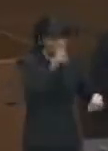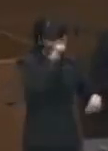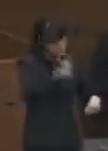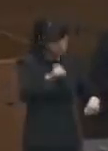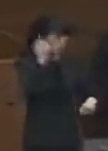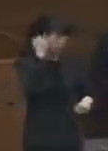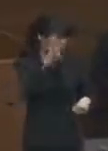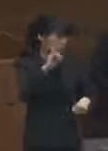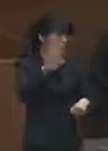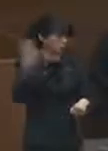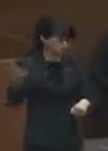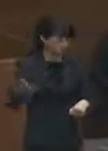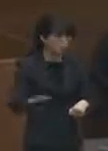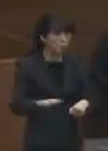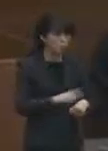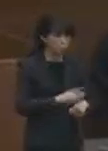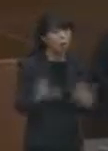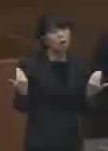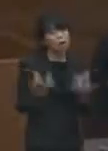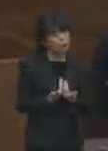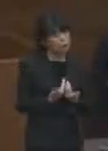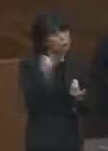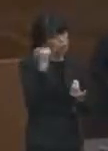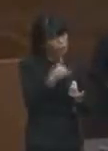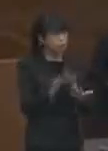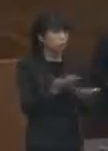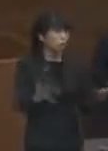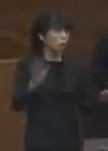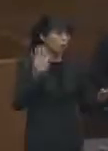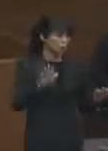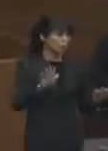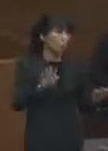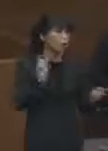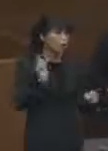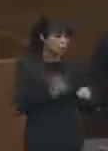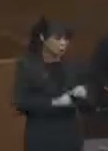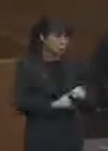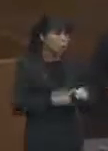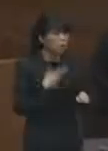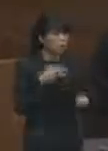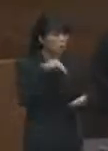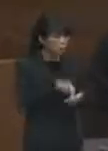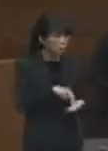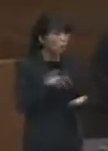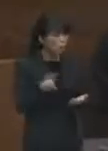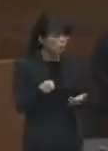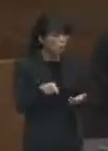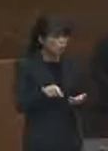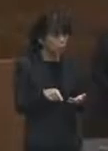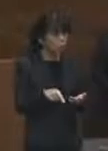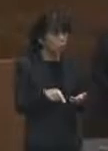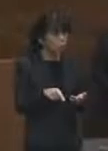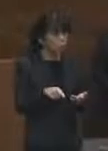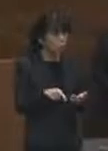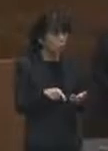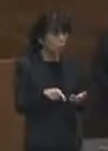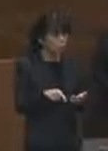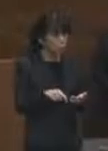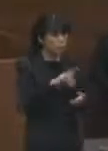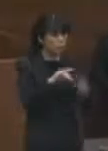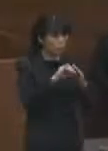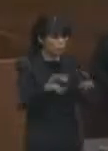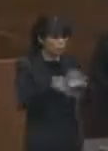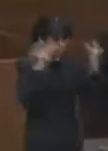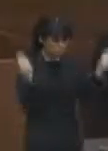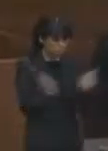ご意見など、反対されるご意見が多数ございまして、市といたしましては、これも出席が全の一致で、否決に至った大